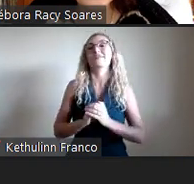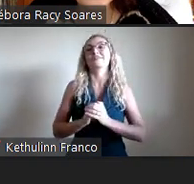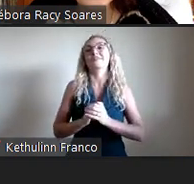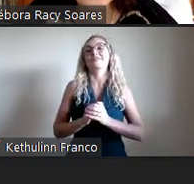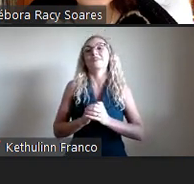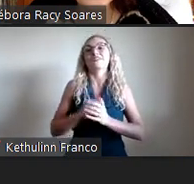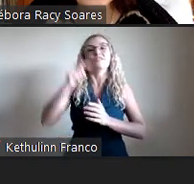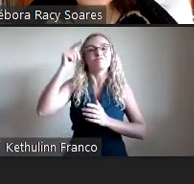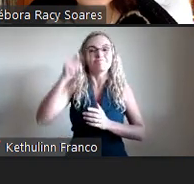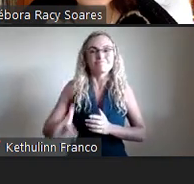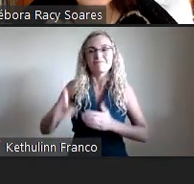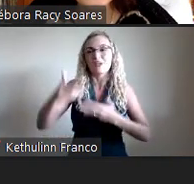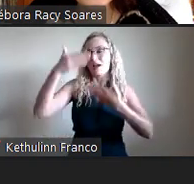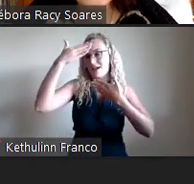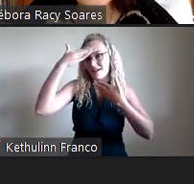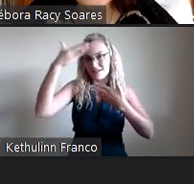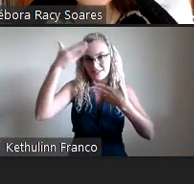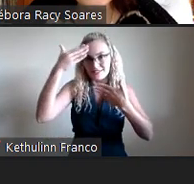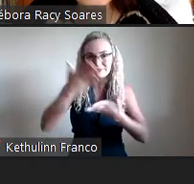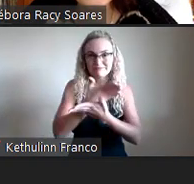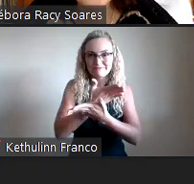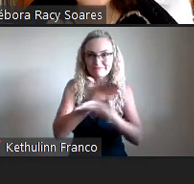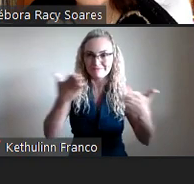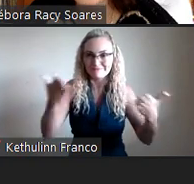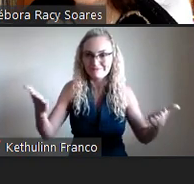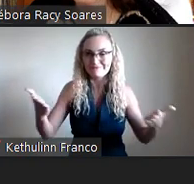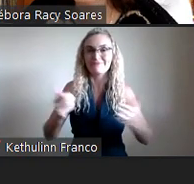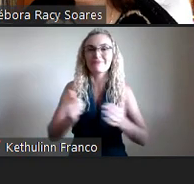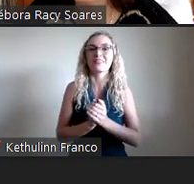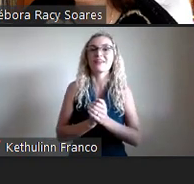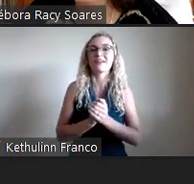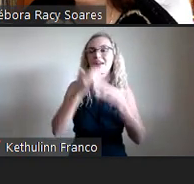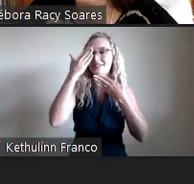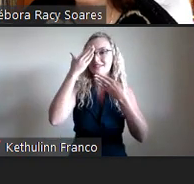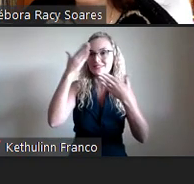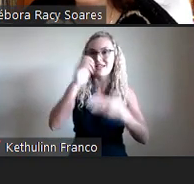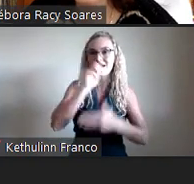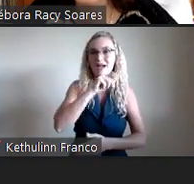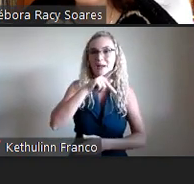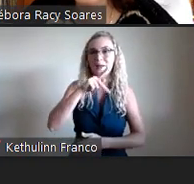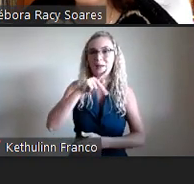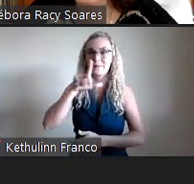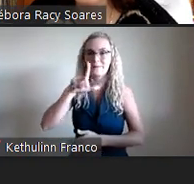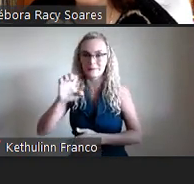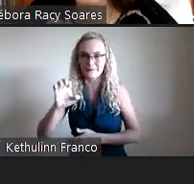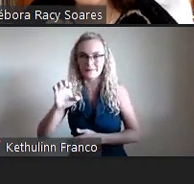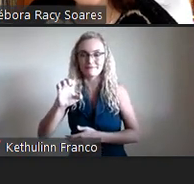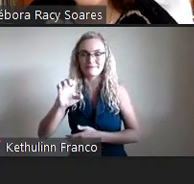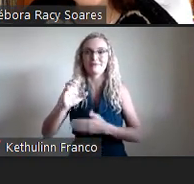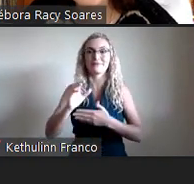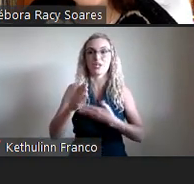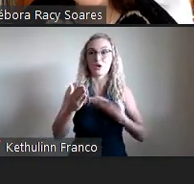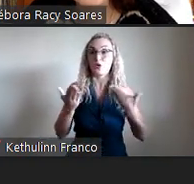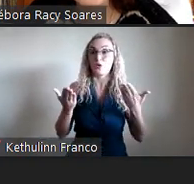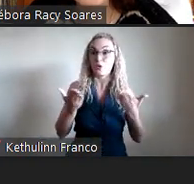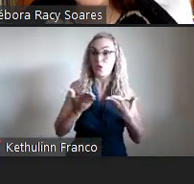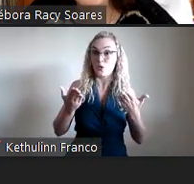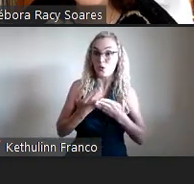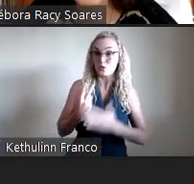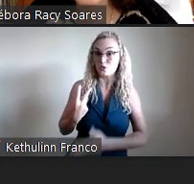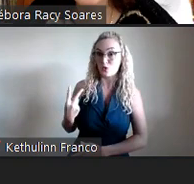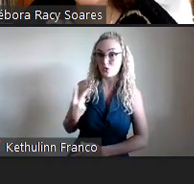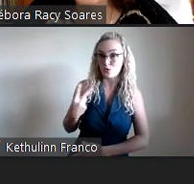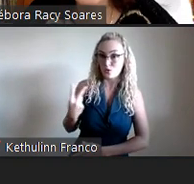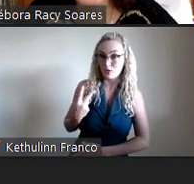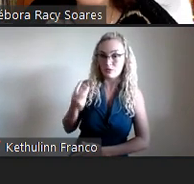gente representa, né, aí uma gama de amigos, professores surdos, professores ouvintes, que